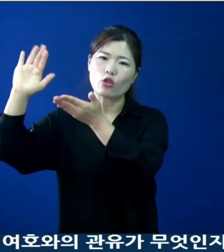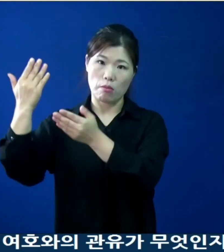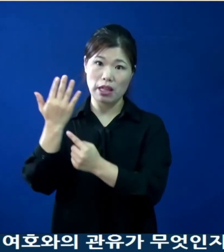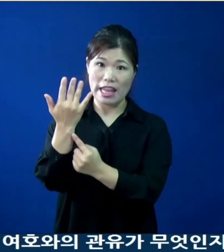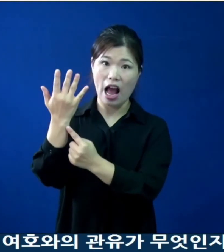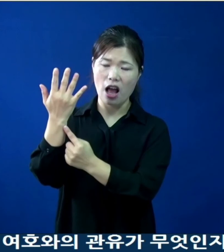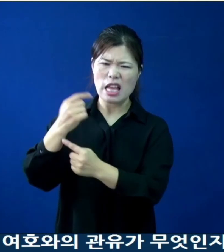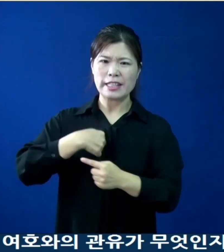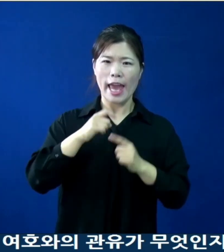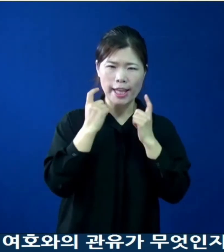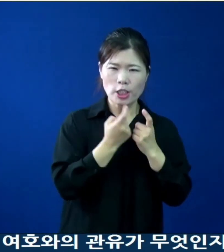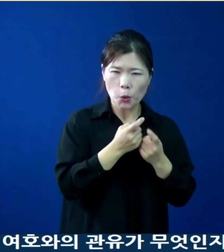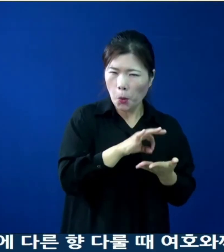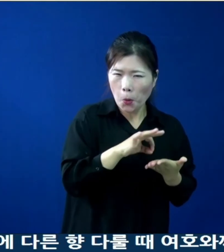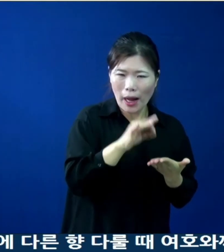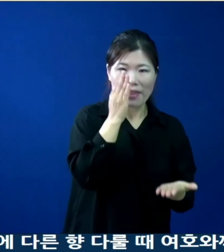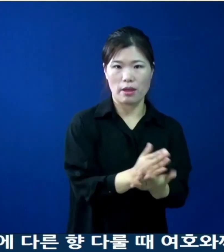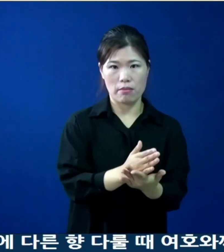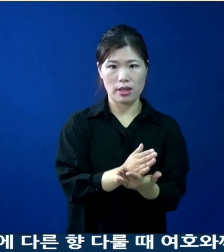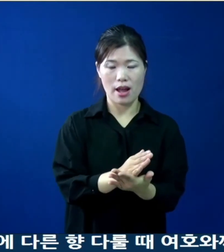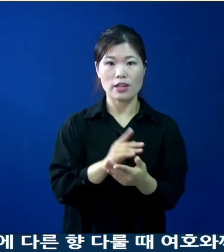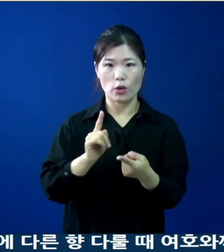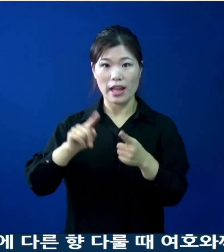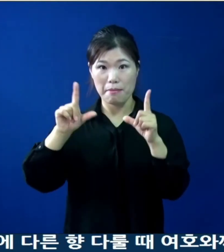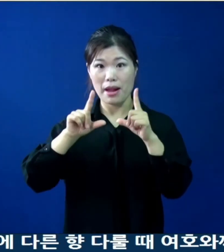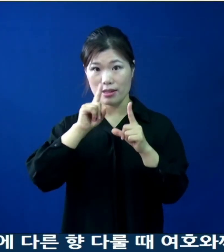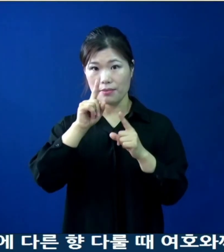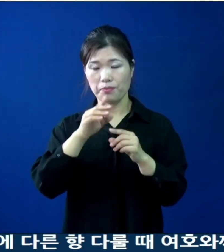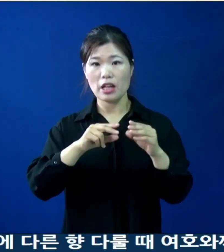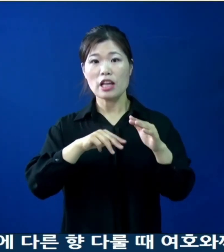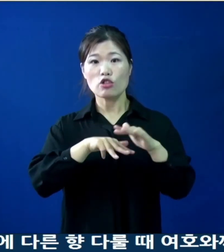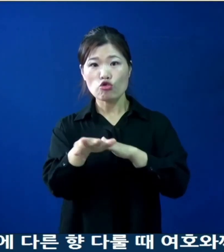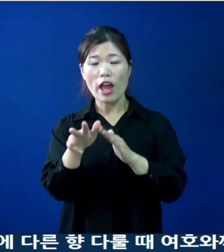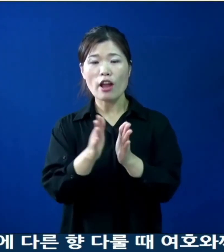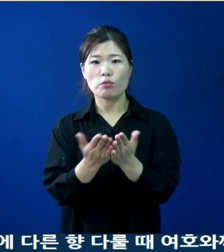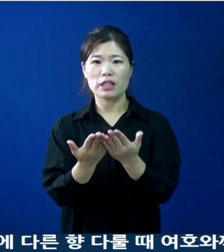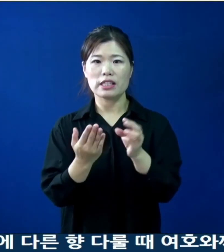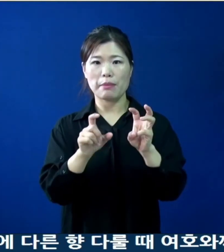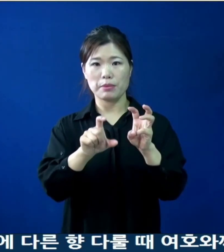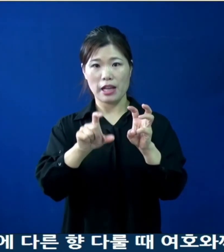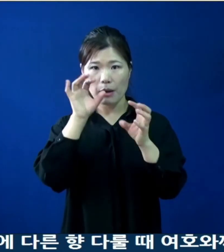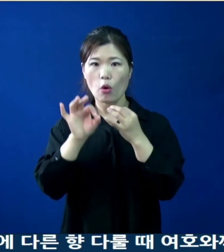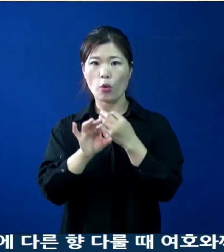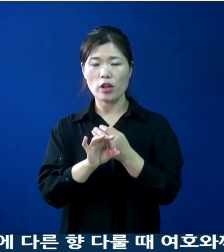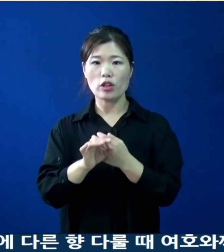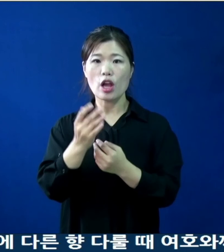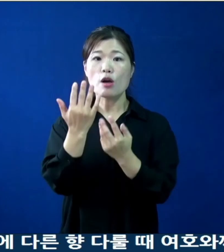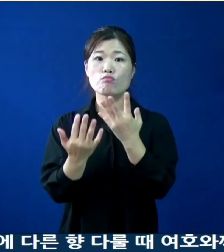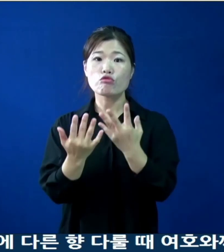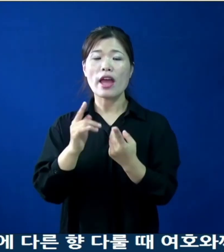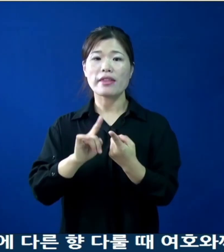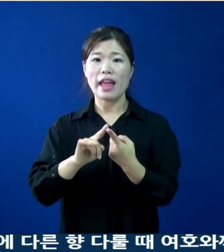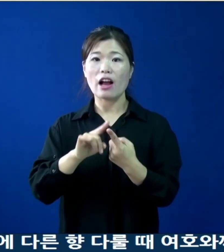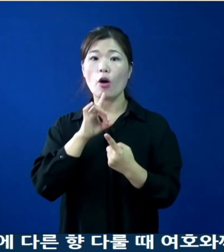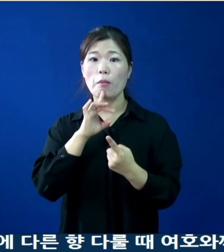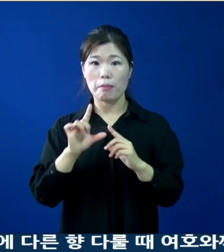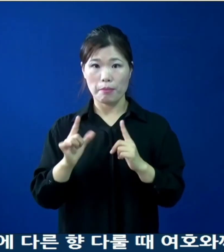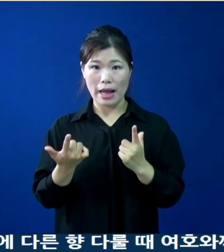된다, 이 도전을 주었던 그 장면입니다. 출애굽기 30장에 보면 불에 대한 것뿐만 아니라